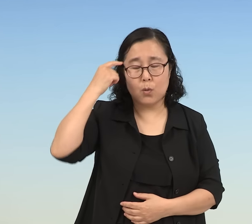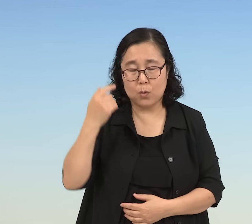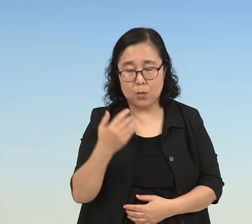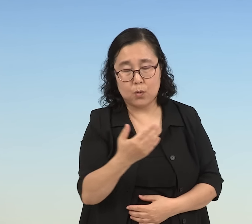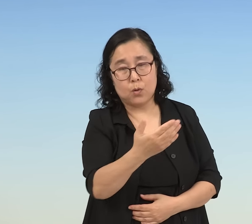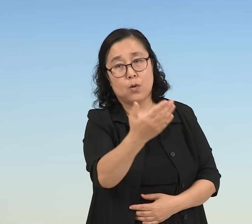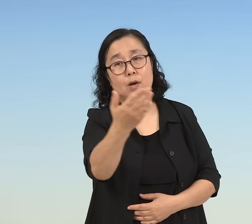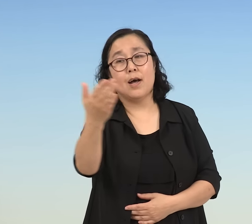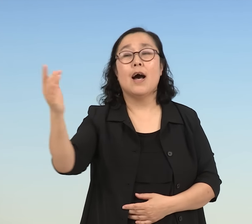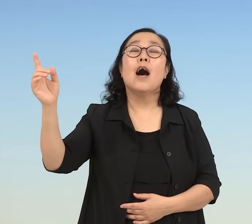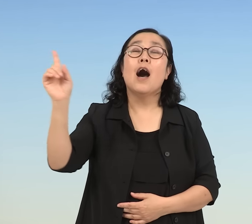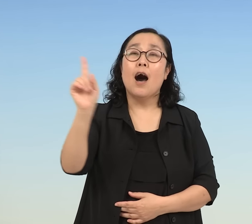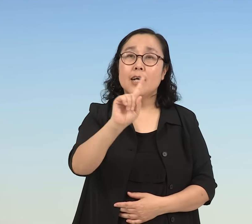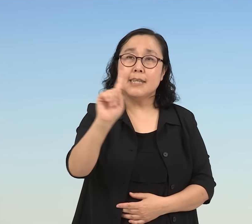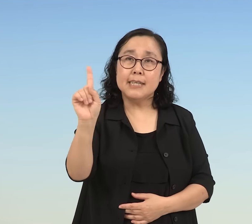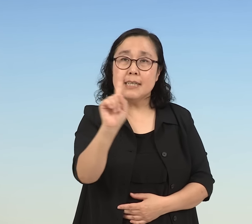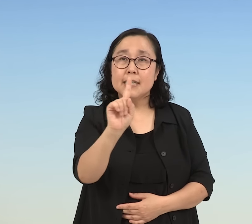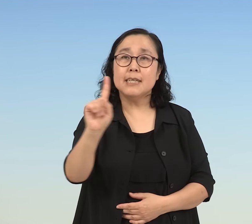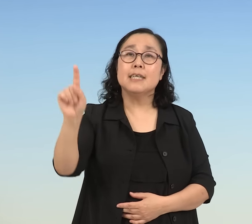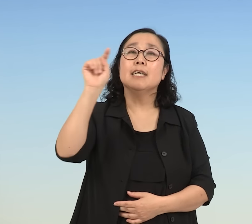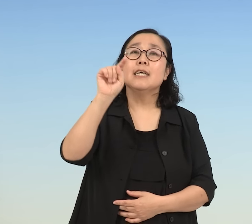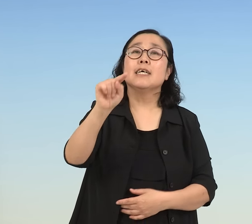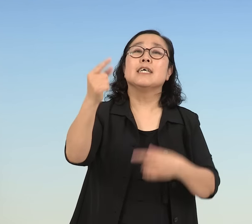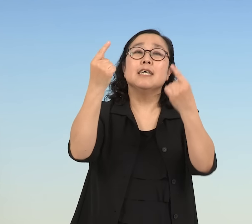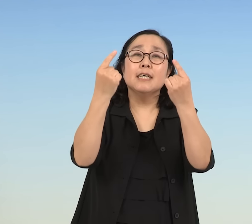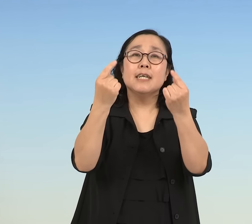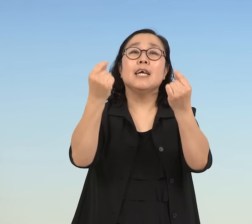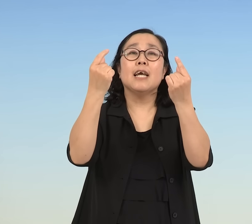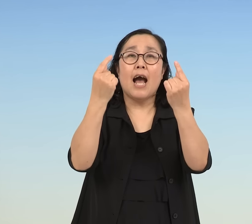어찌 그리 아름다운지요.